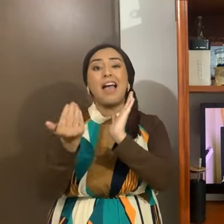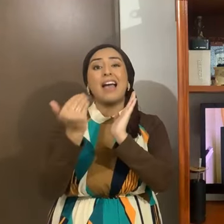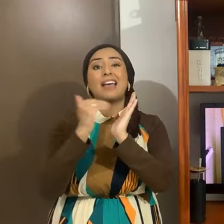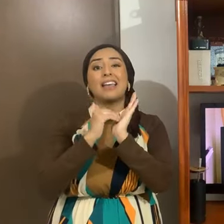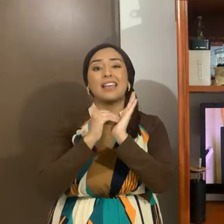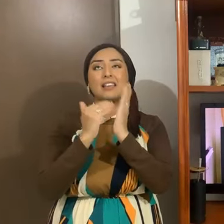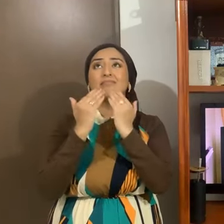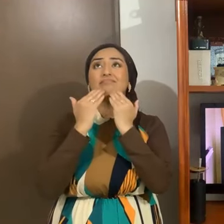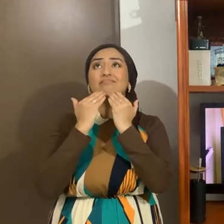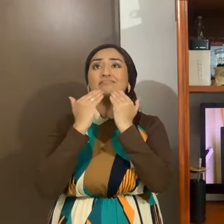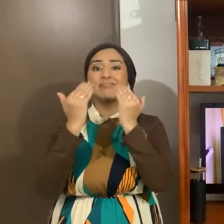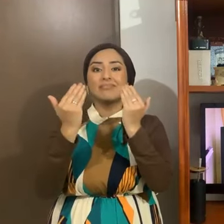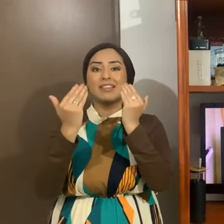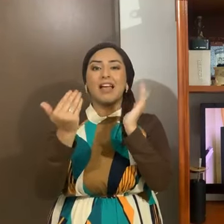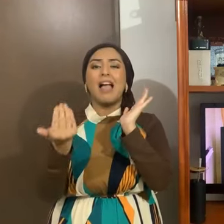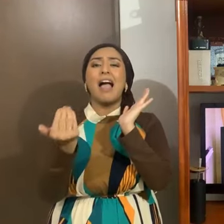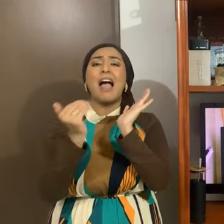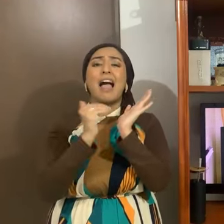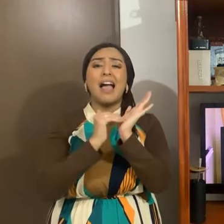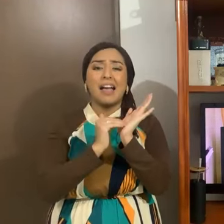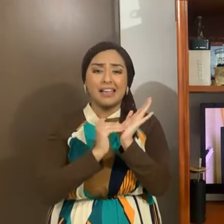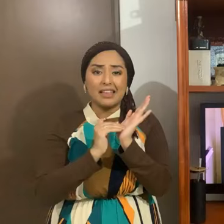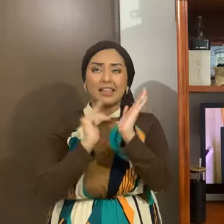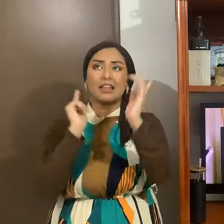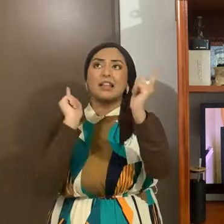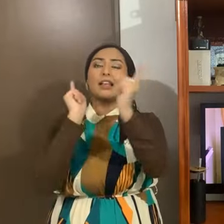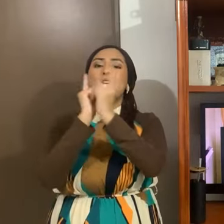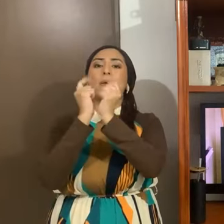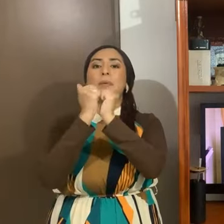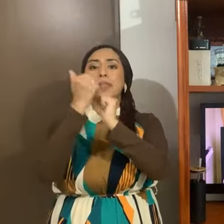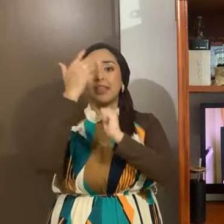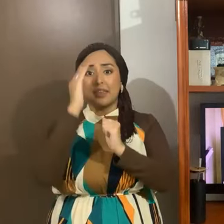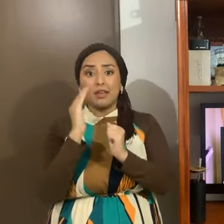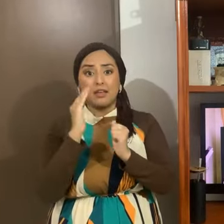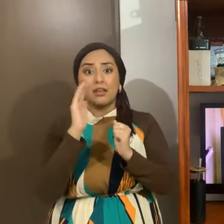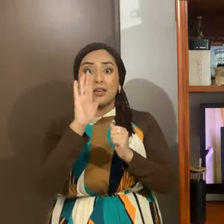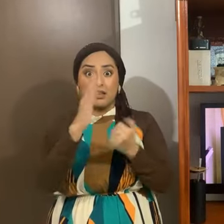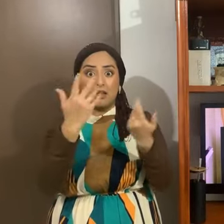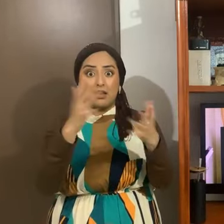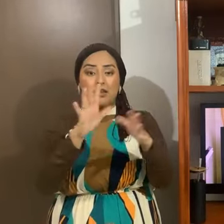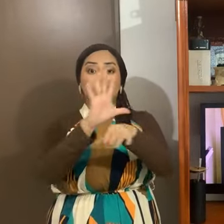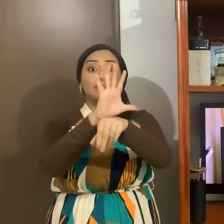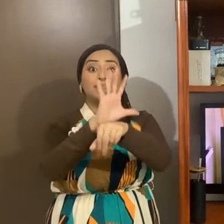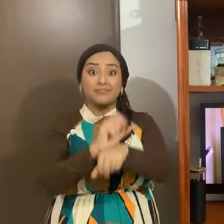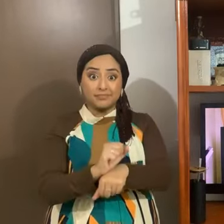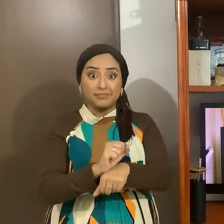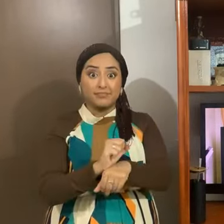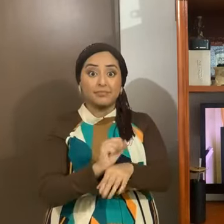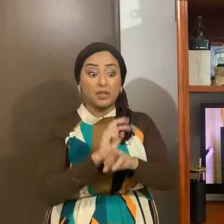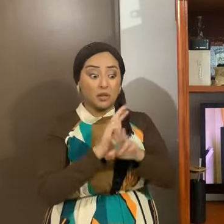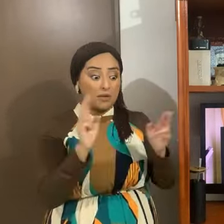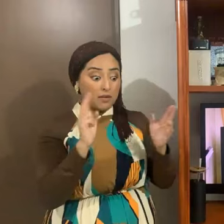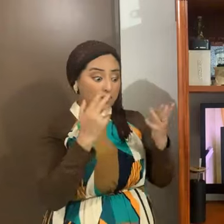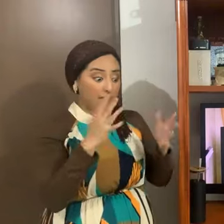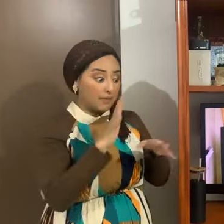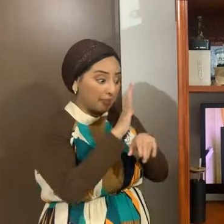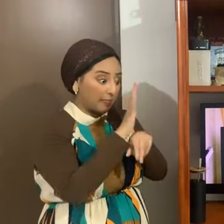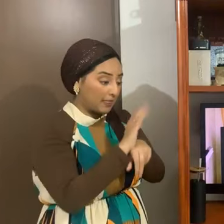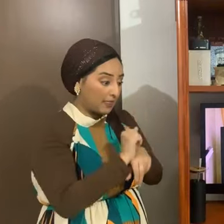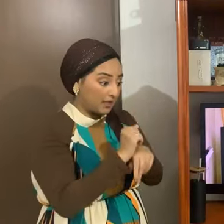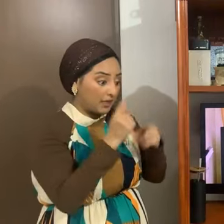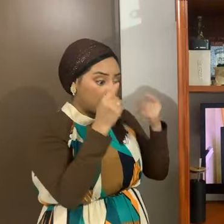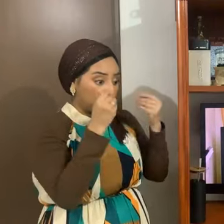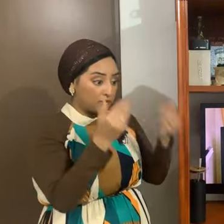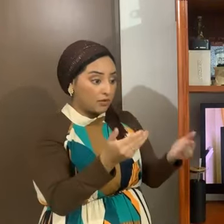gracias, vuelves a tener ese encuentro con el Eterno, porque ya se te hizo un hábito. Como ya tienes el hábito de